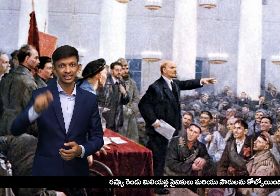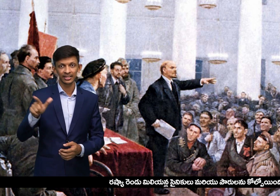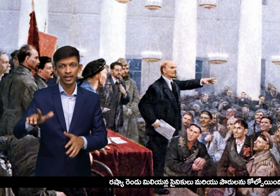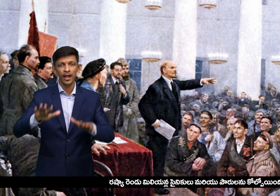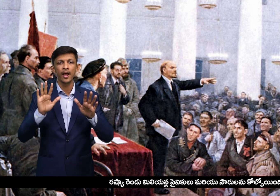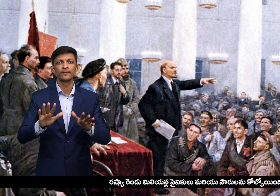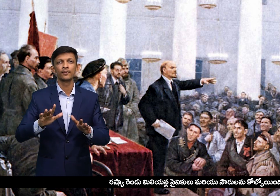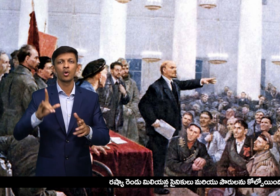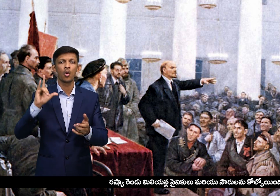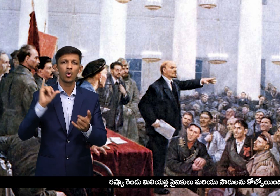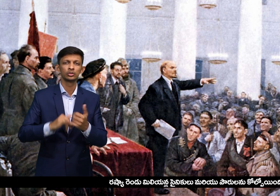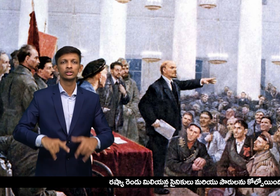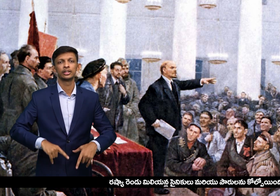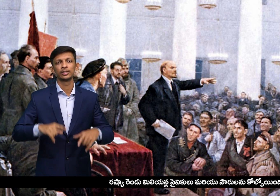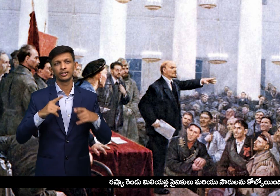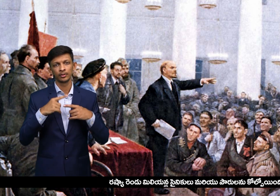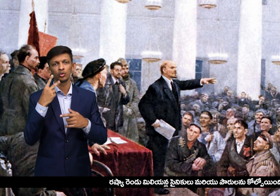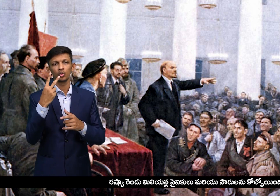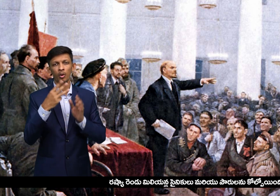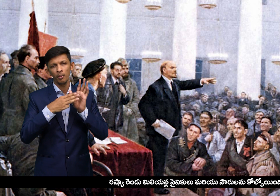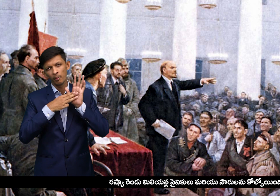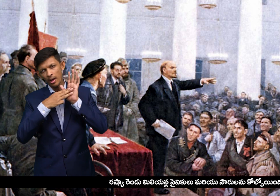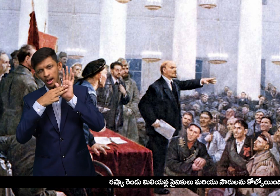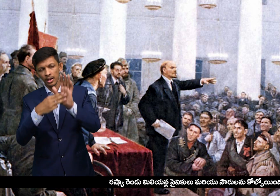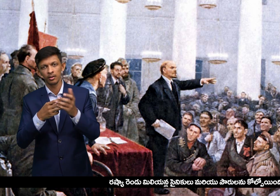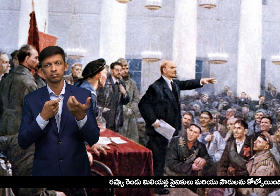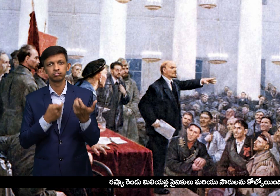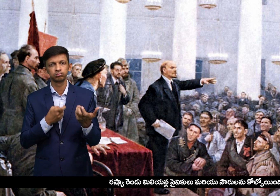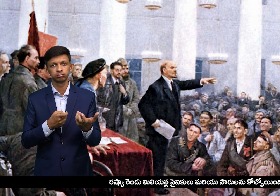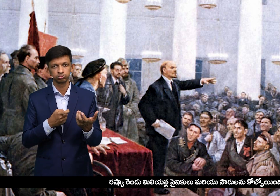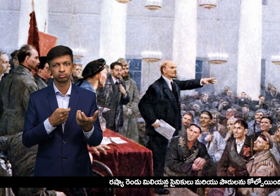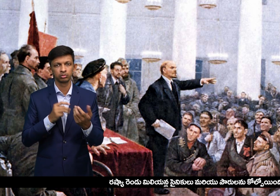రష్యా 2 మిలియన్ల సైనికులు మరియు పౌరులను కోల్పోయింది.